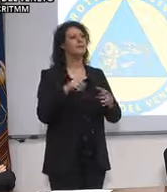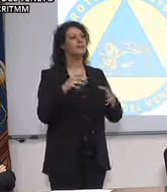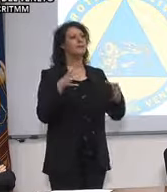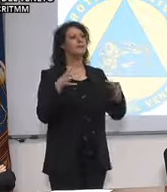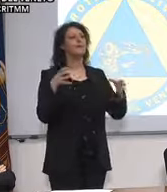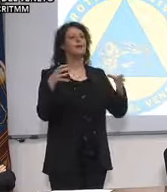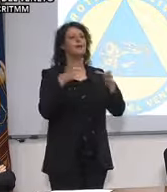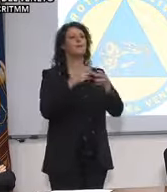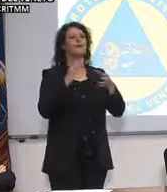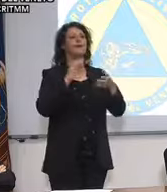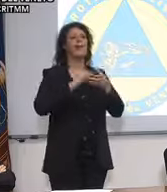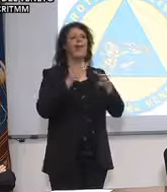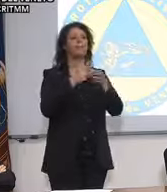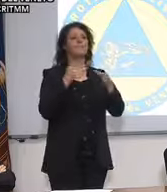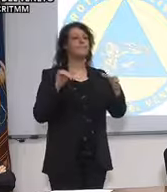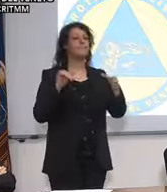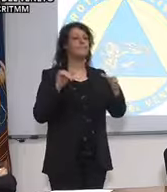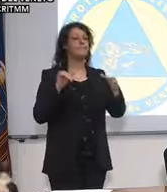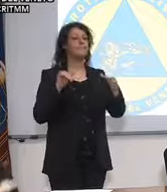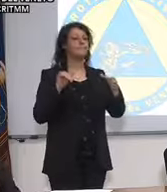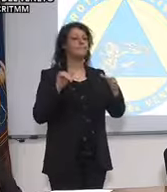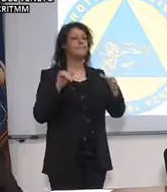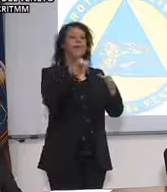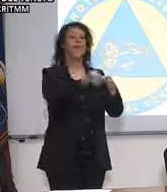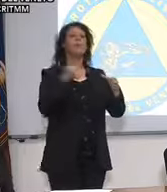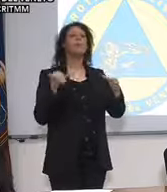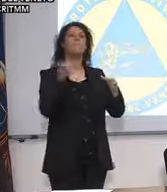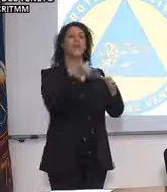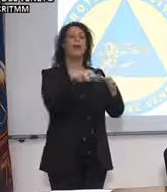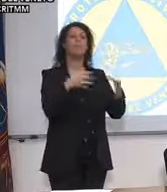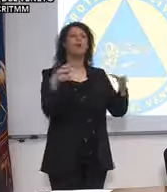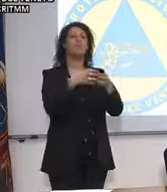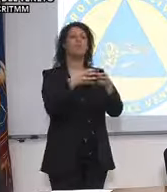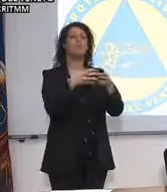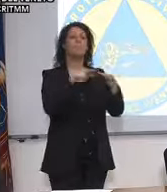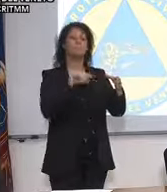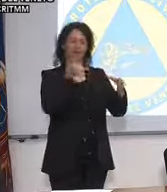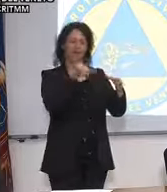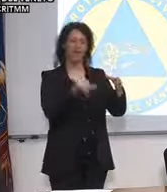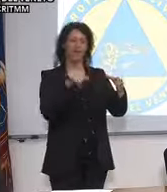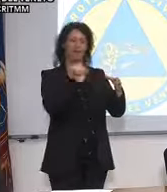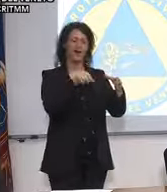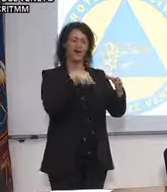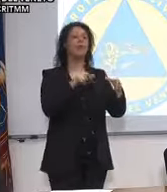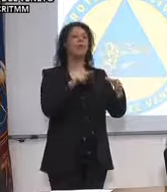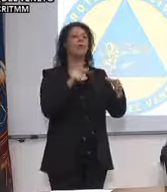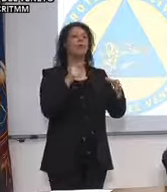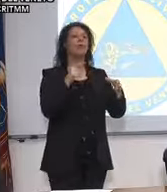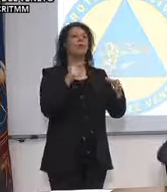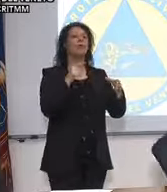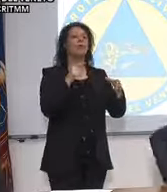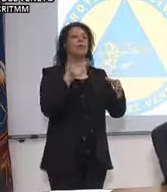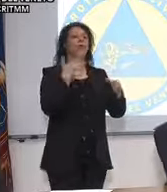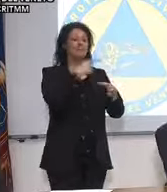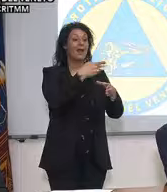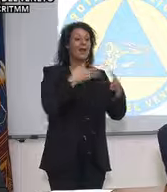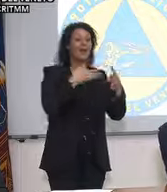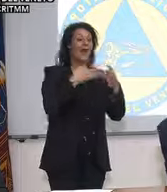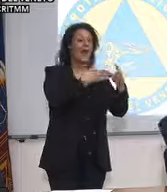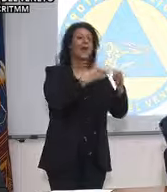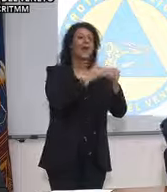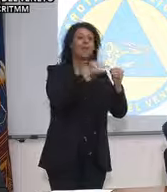iscritti chiaramente, a fare manutenzione del proprio aeroplano. Mi ha detto per le imbarcazioni è possibile, sarà possibile anche per... Mi ha dato un'idea, devo ancora